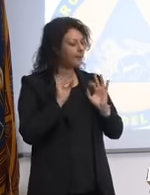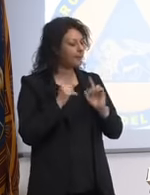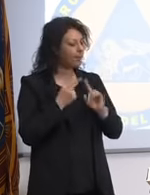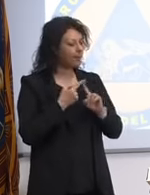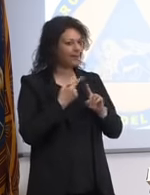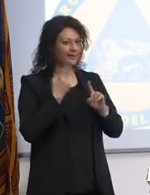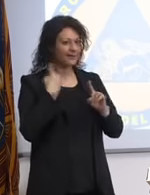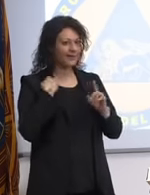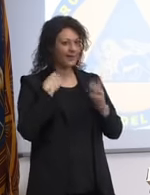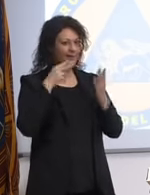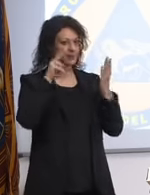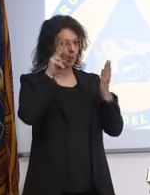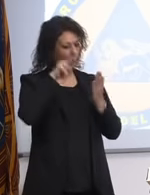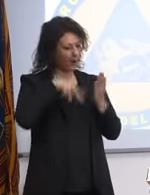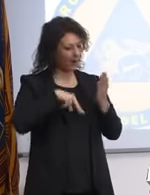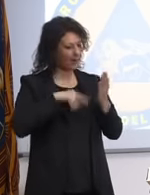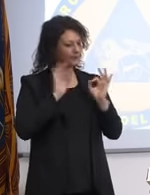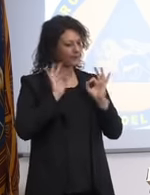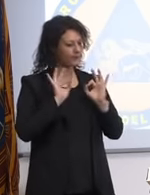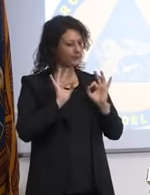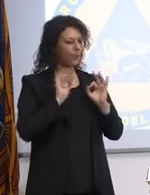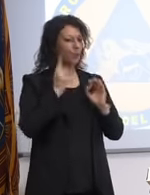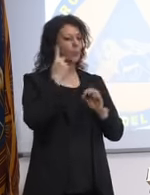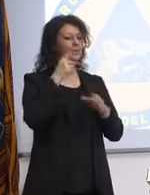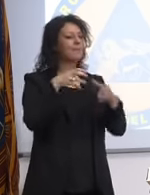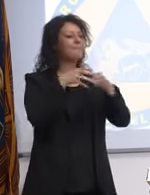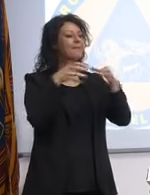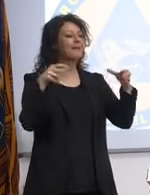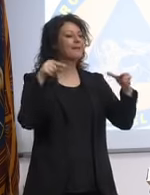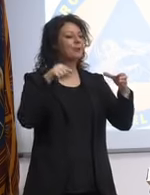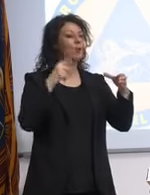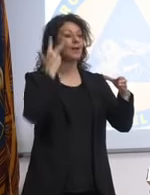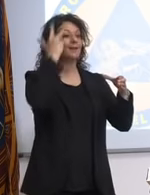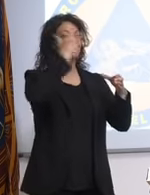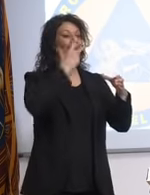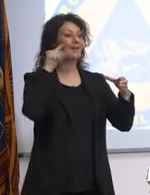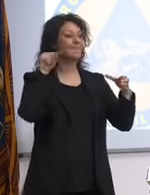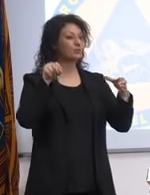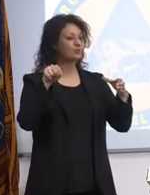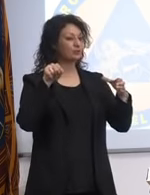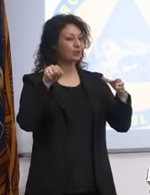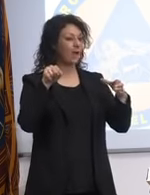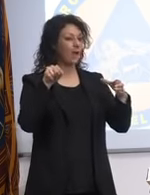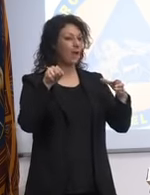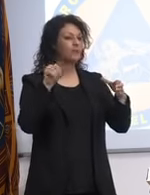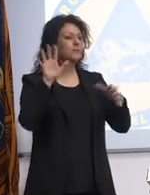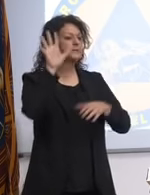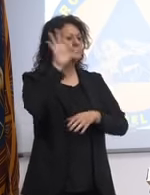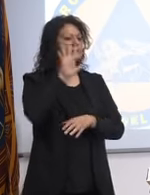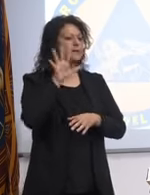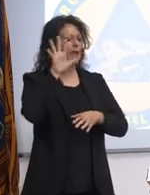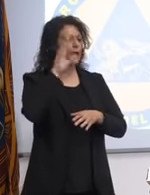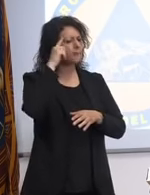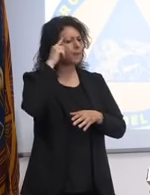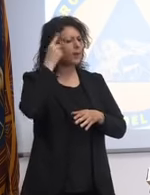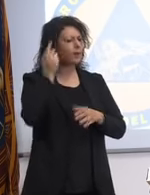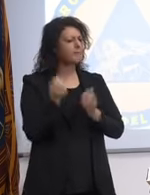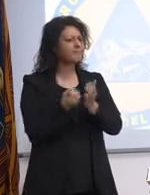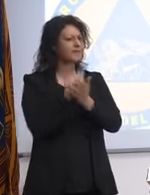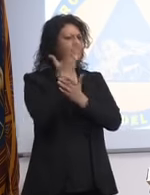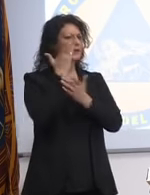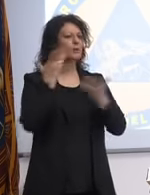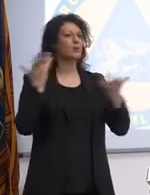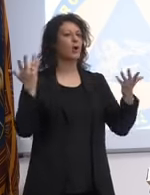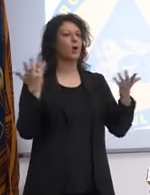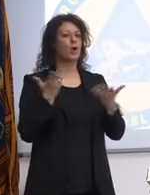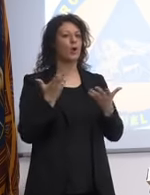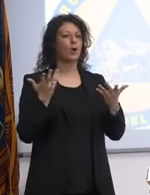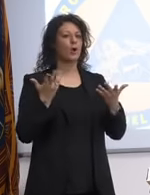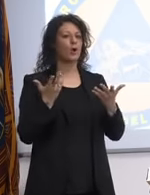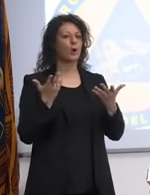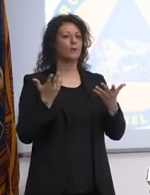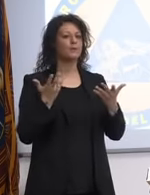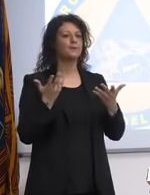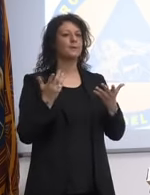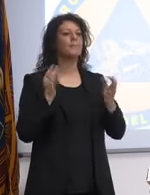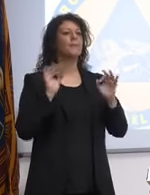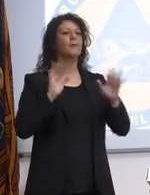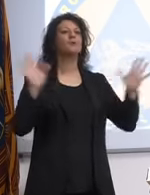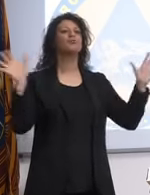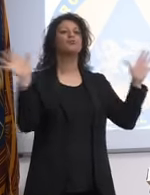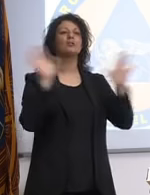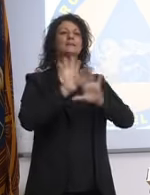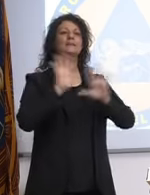attenzione che è un trevigiano, un imprenditore trevigiano, sembra che abbia creato un dispositivo che si pone tra le poltrone, sto parlando di